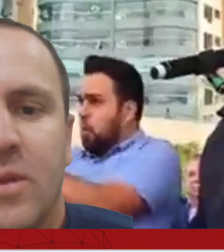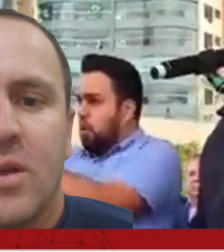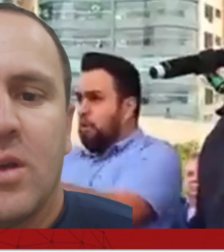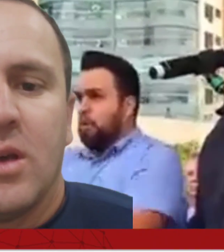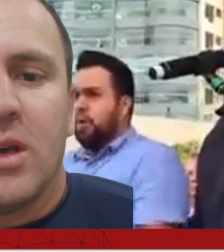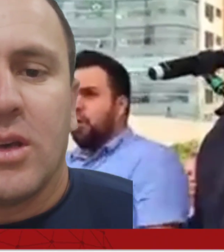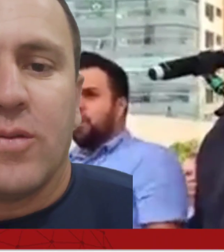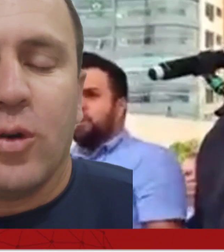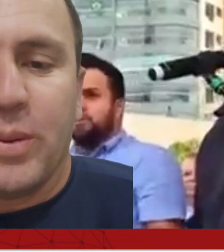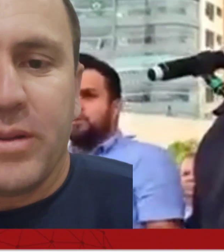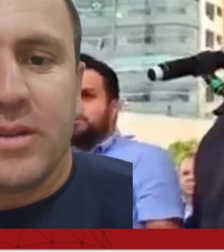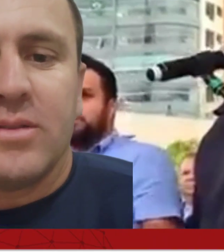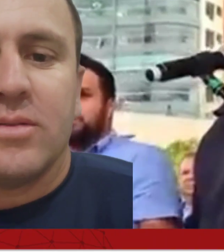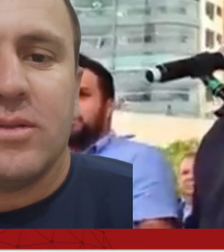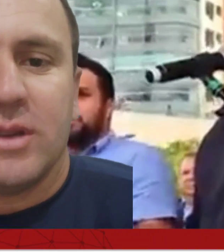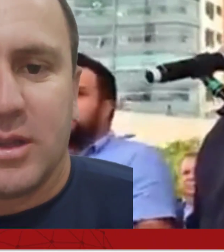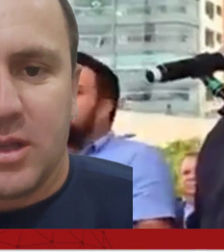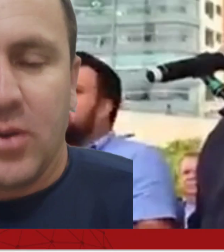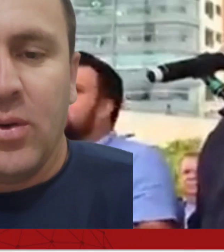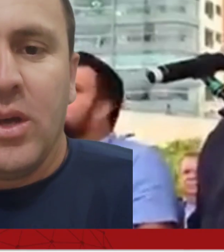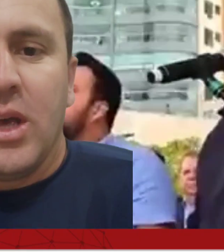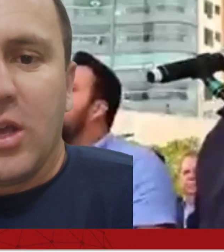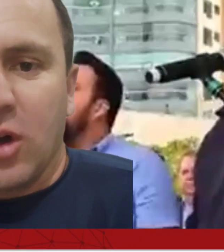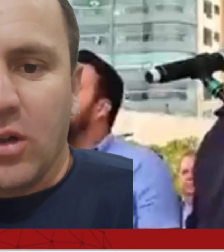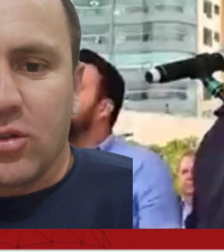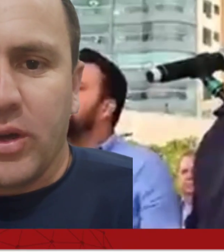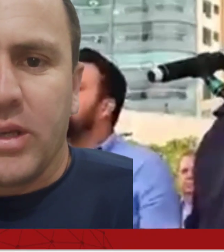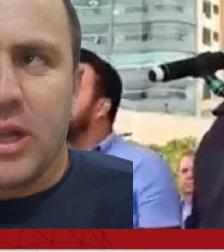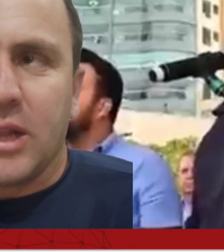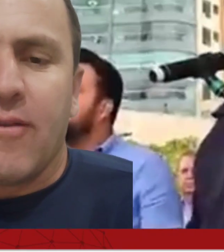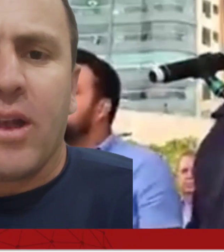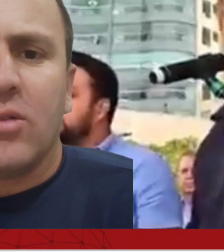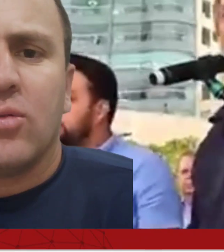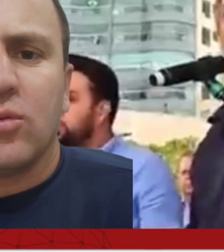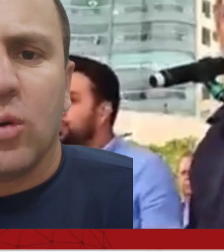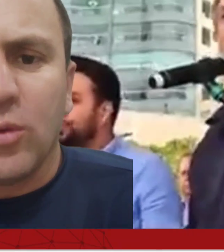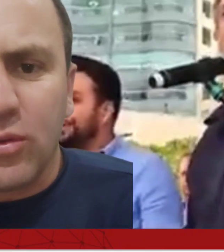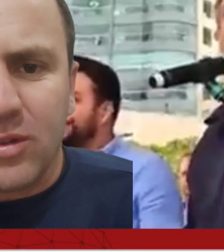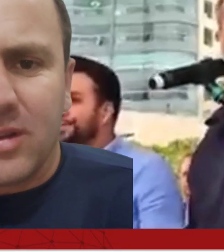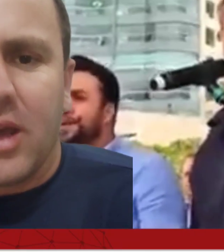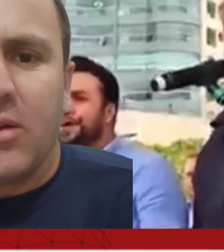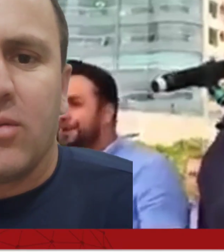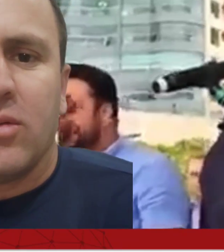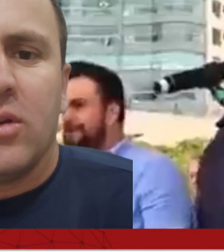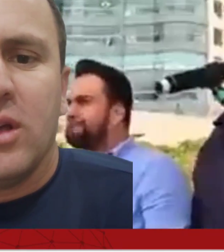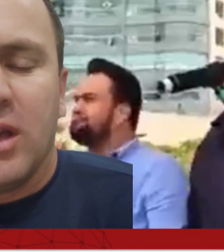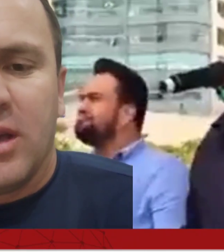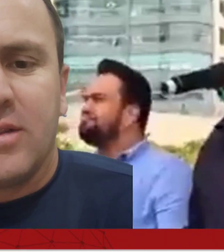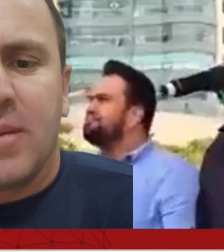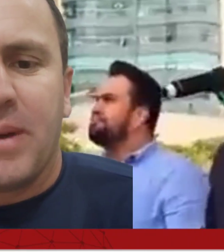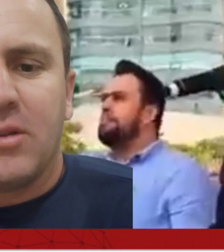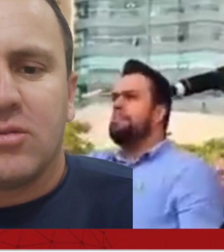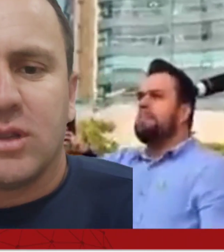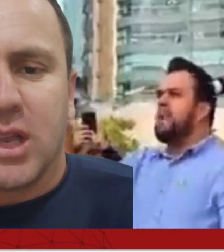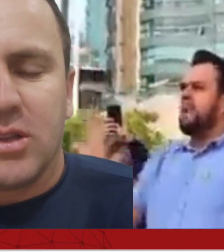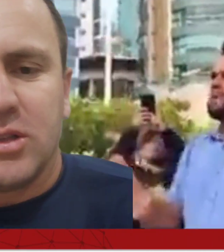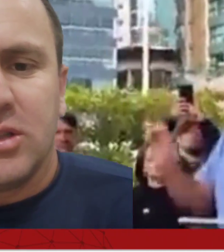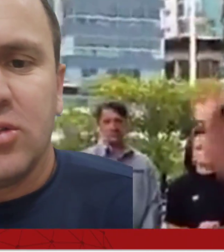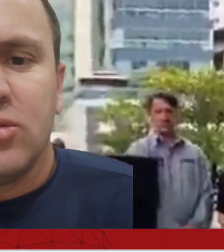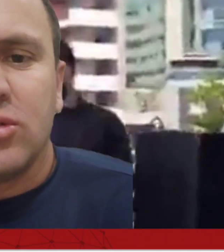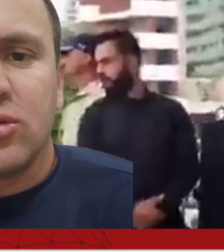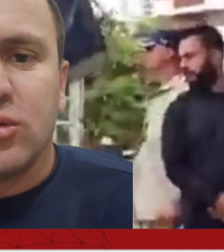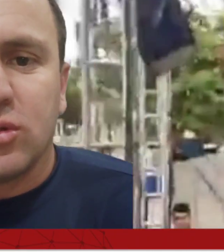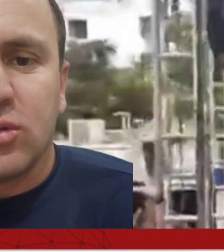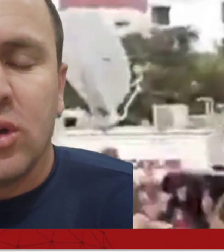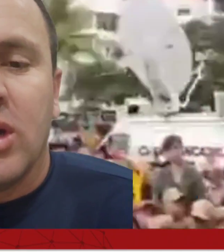medidas que for preciso, entendeu? E olha só aí que ele tá falando num tom muito sério. Esse é apenas um